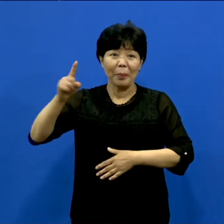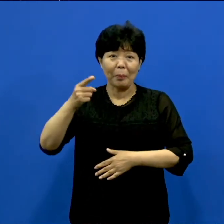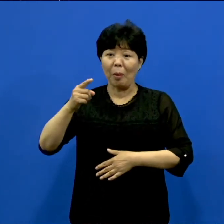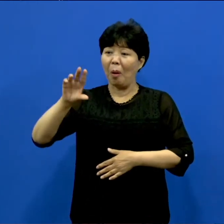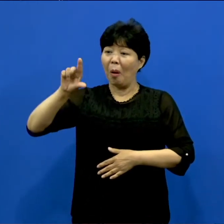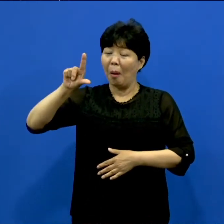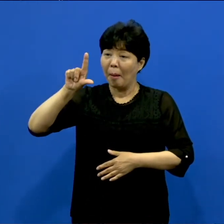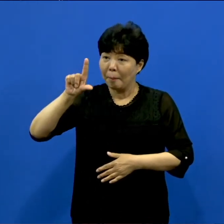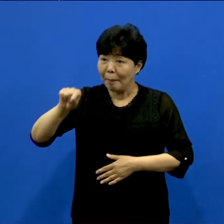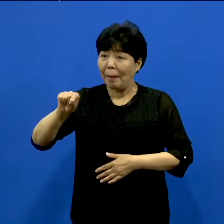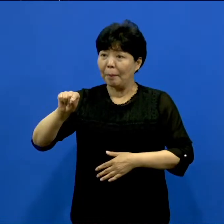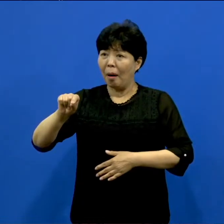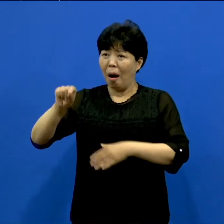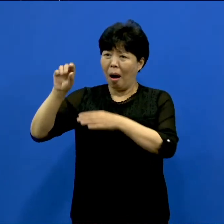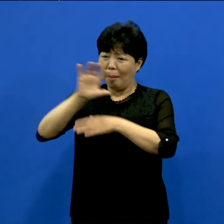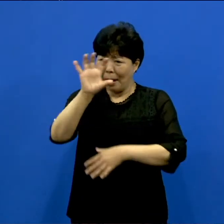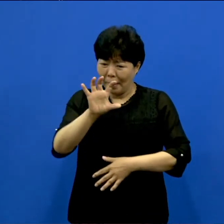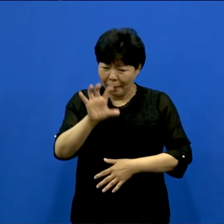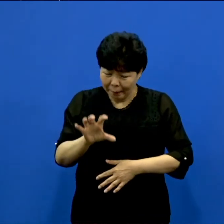조지 물러는 몇 번이에요?